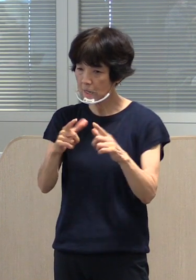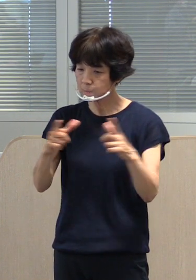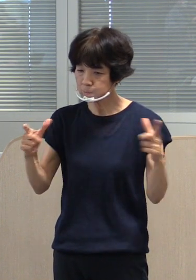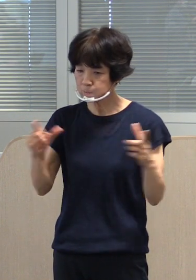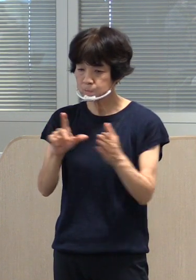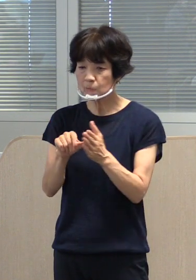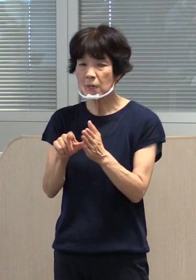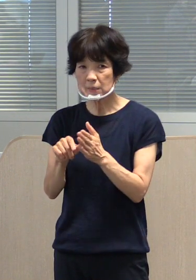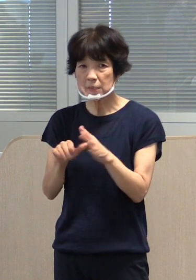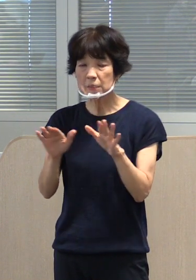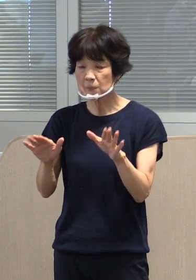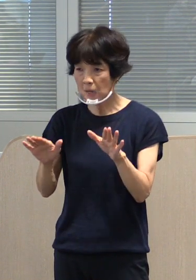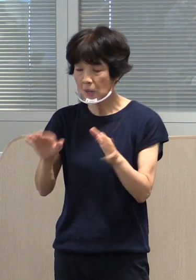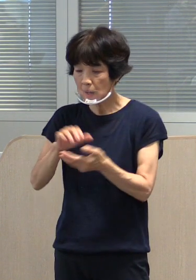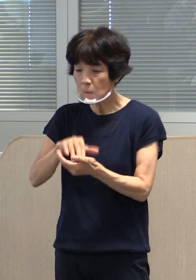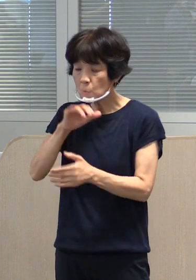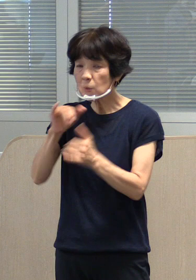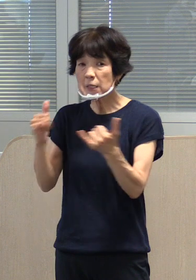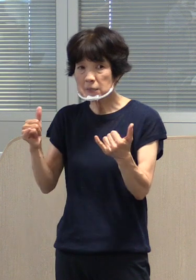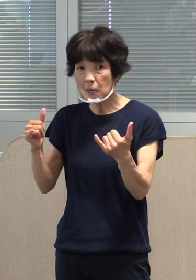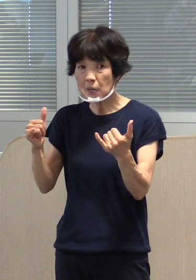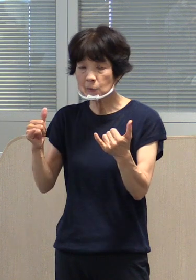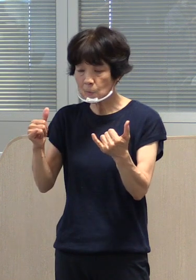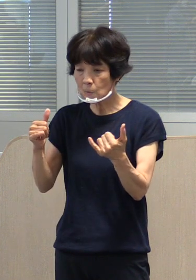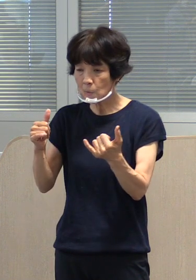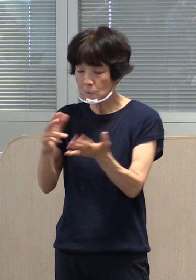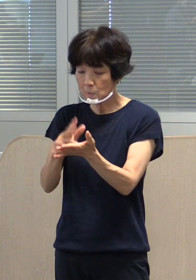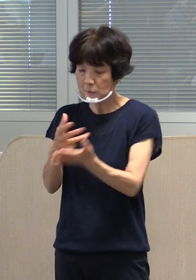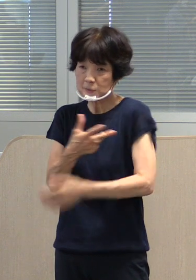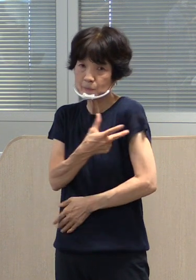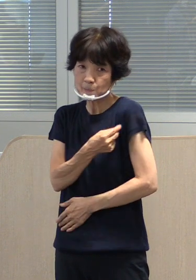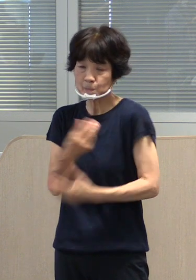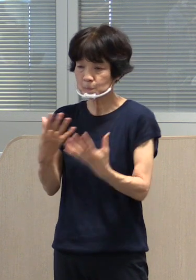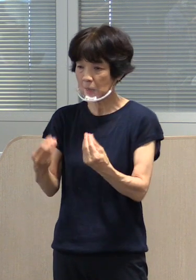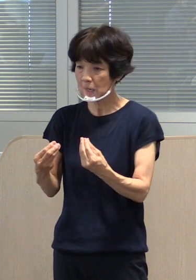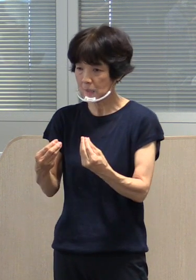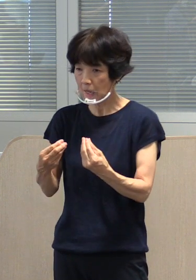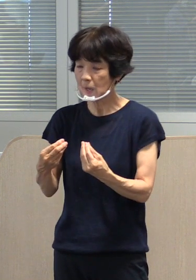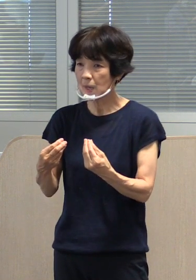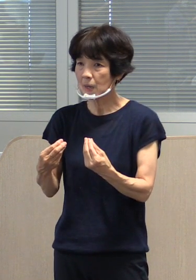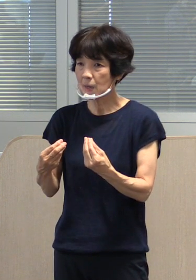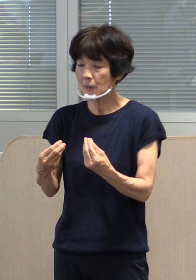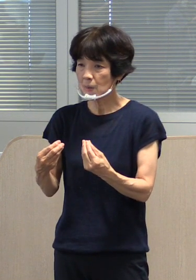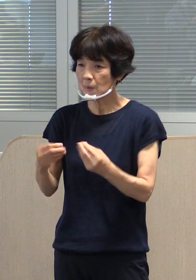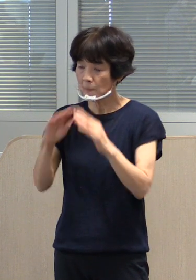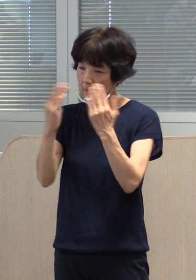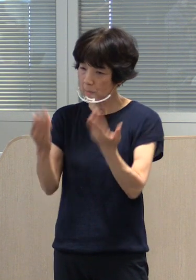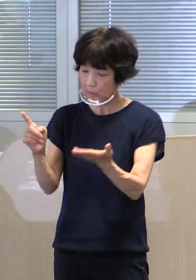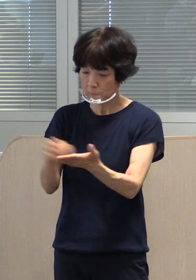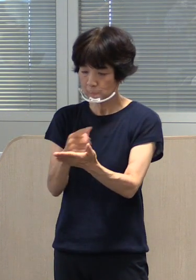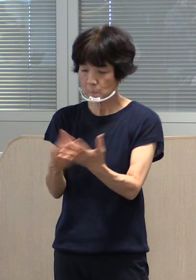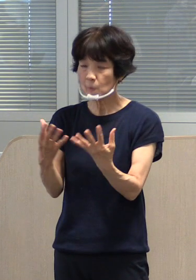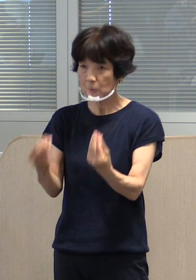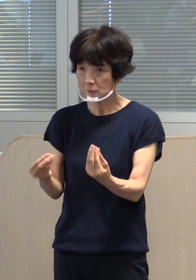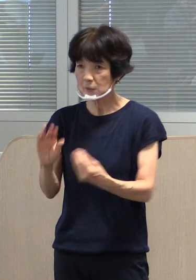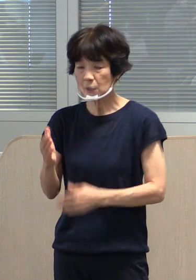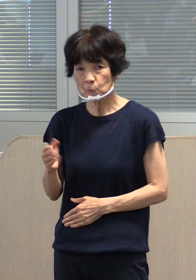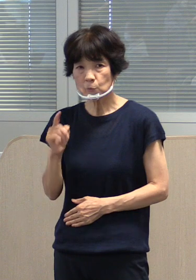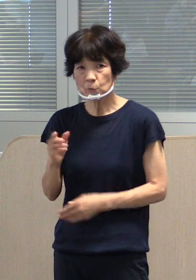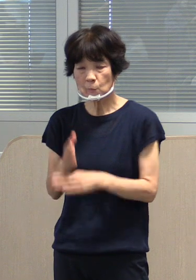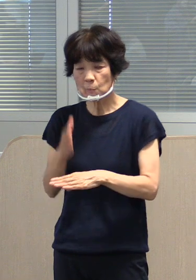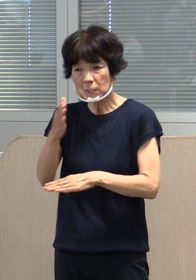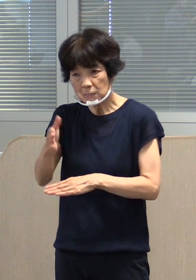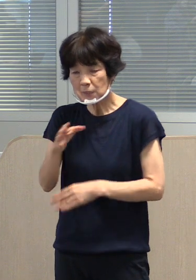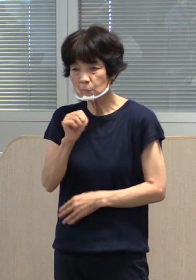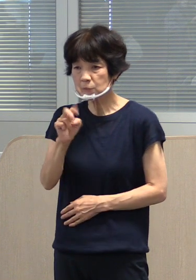度高齢者のワクチン接種が8割いってて、各自治体で、スケジュールは組んでおりますけれども、もう飛び越して2、30代